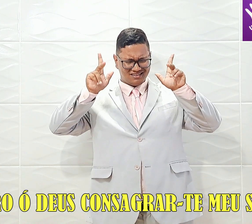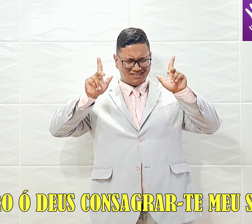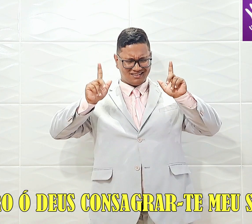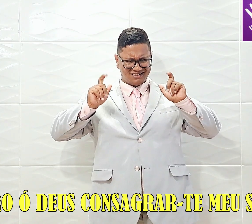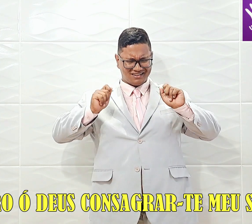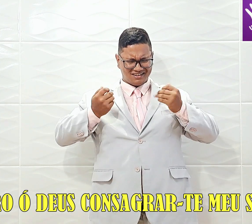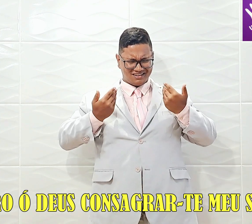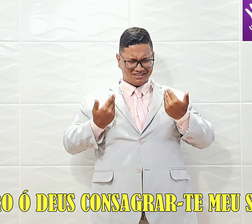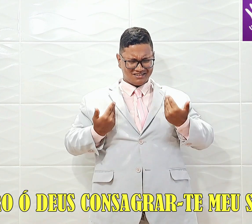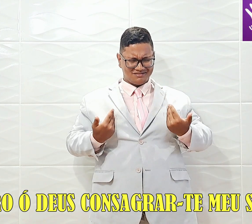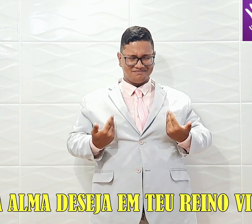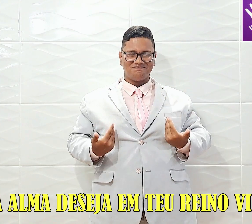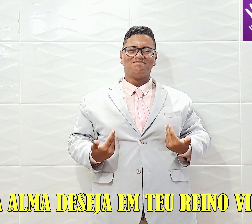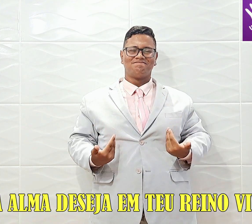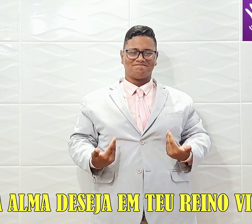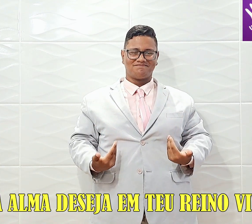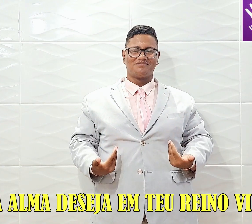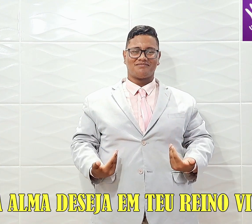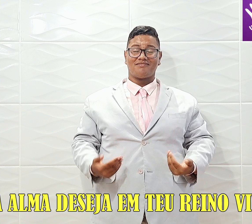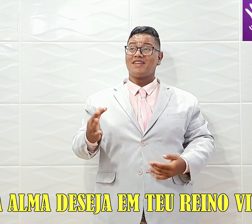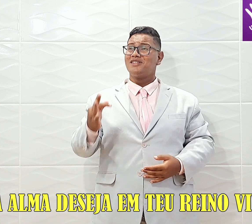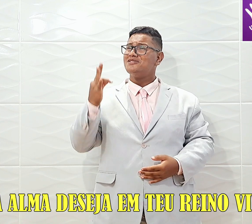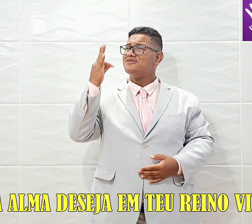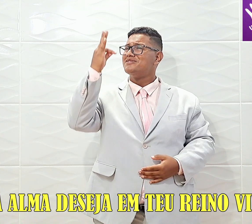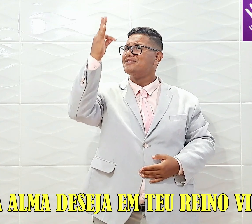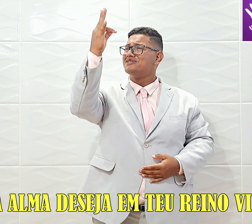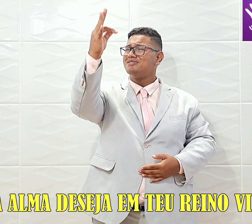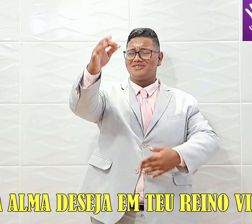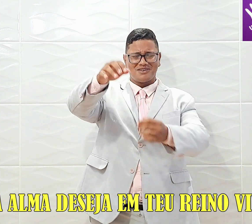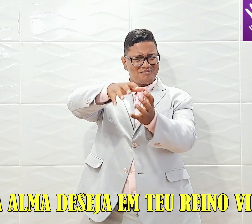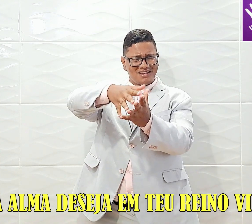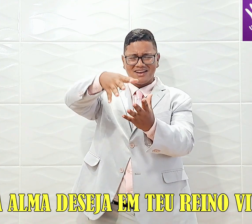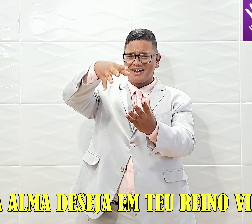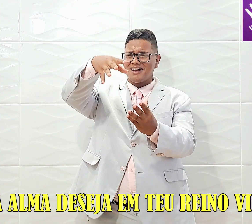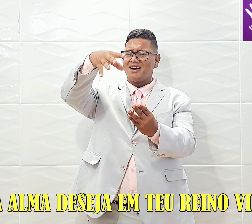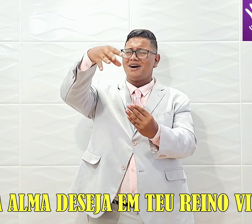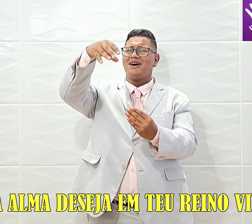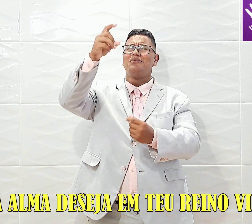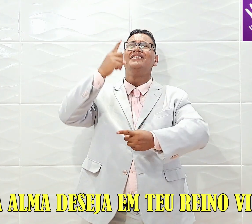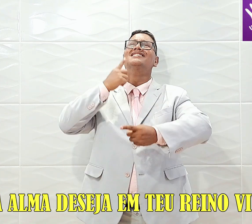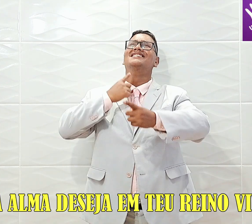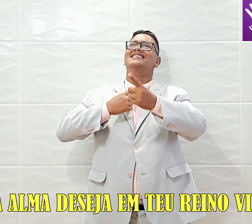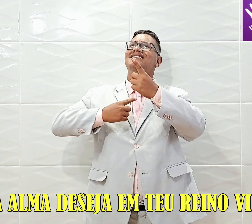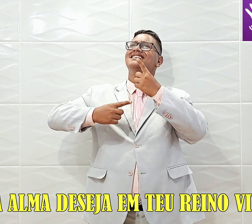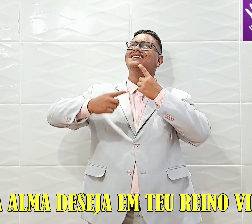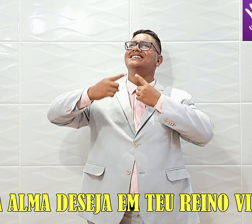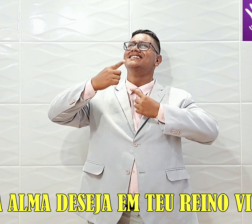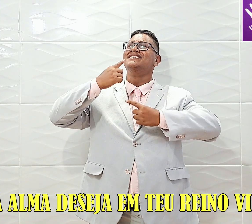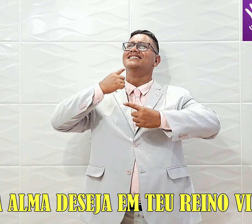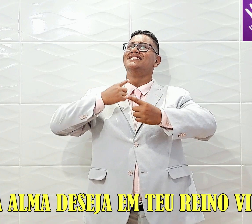ser. Minha alma deseja em teu